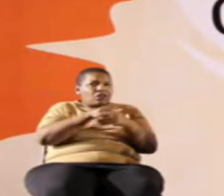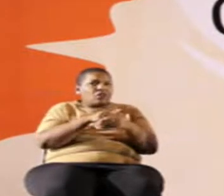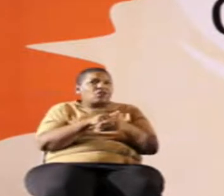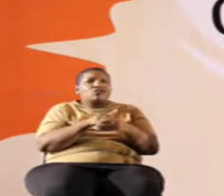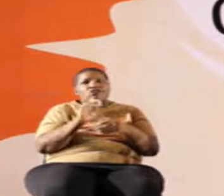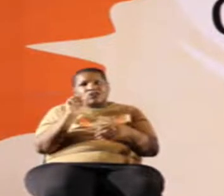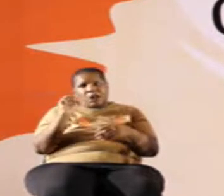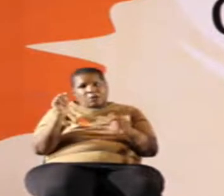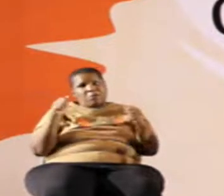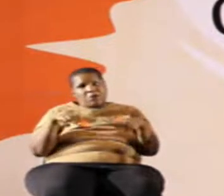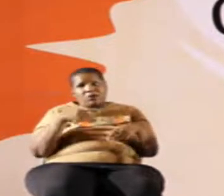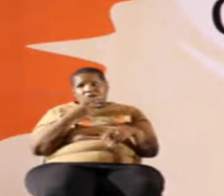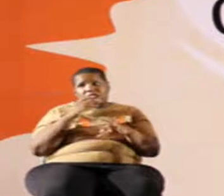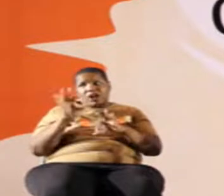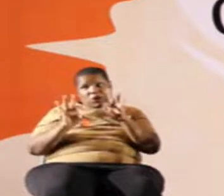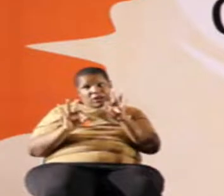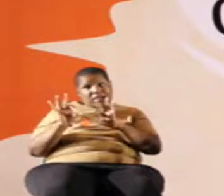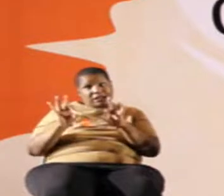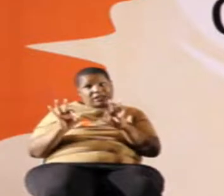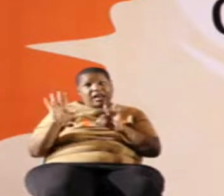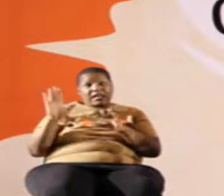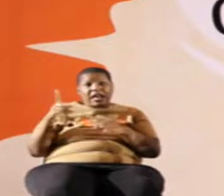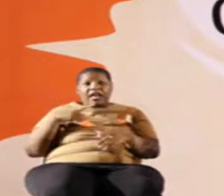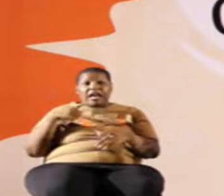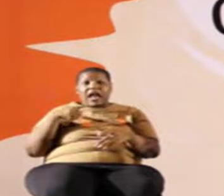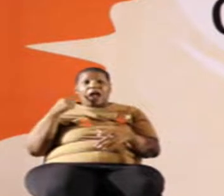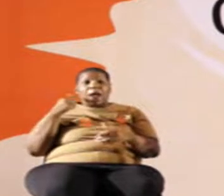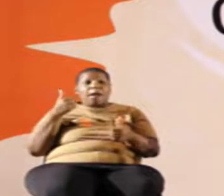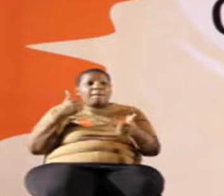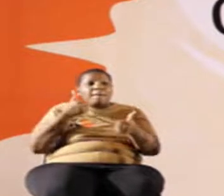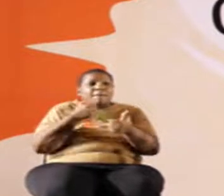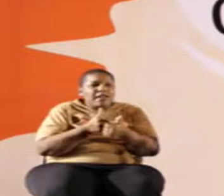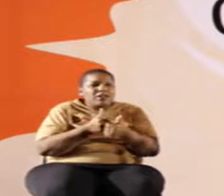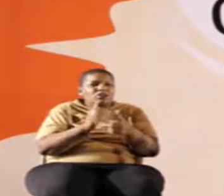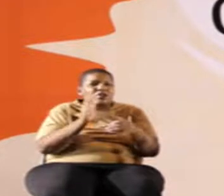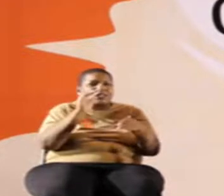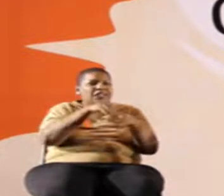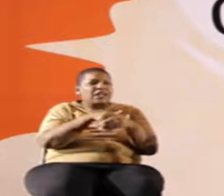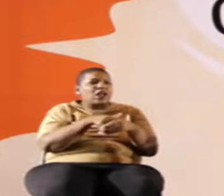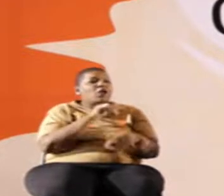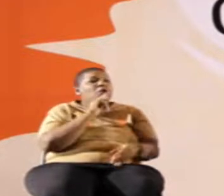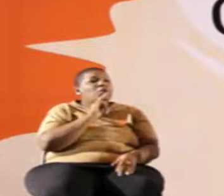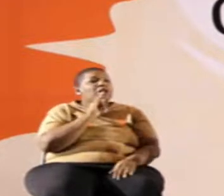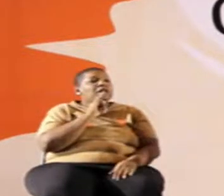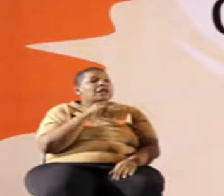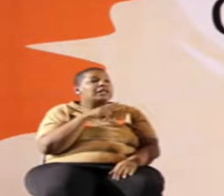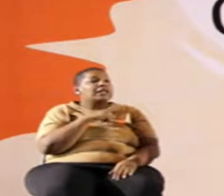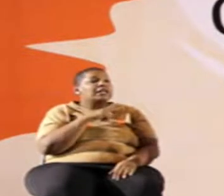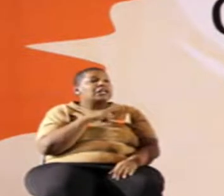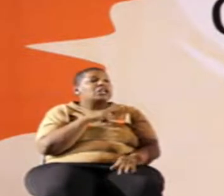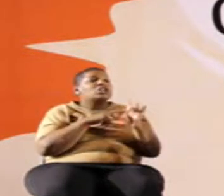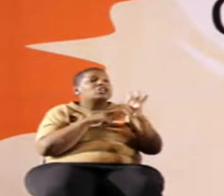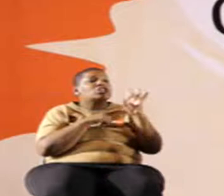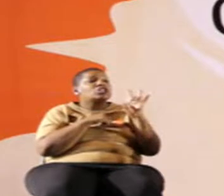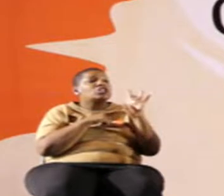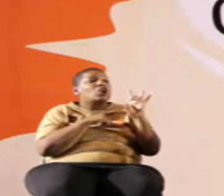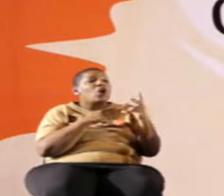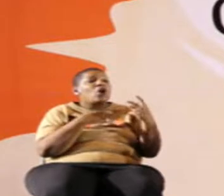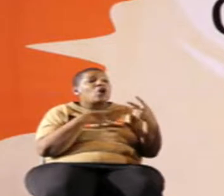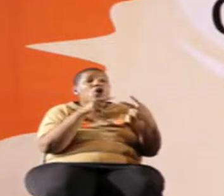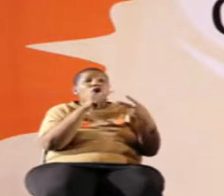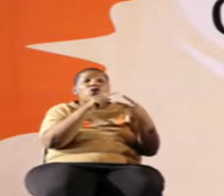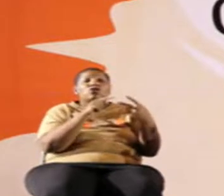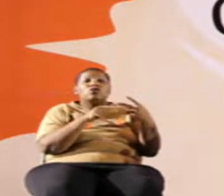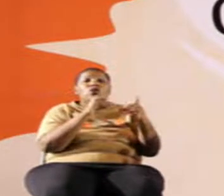chamar, organizativamente, já estamos na boca da urna. E, por exemplo, temos somente 2%